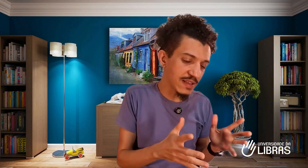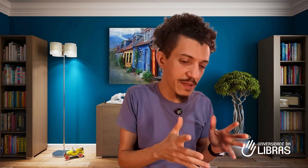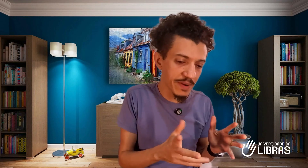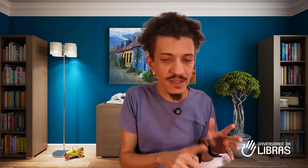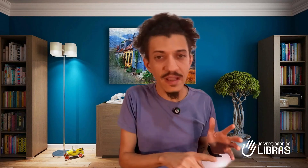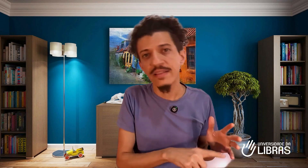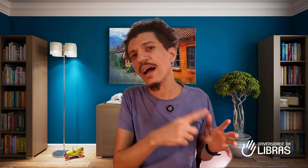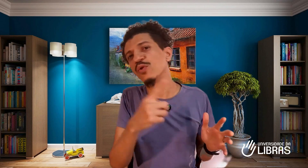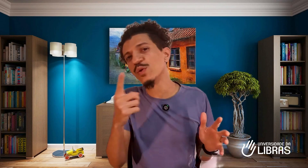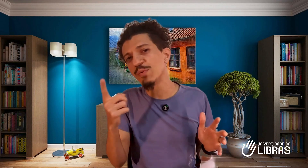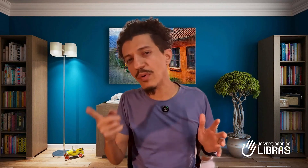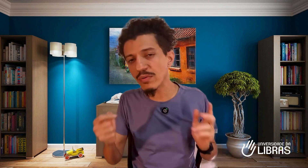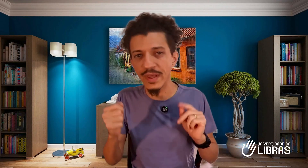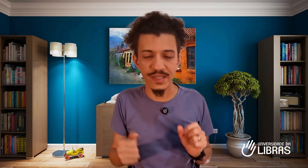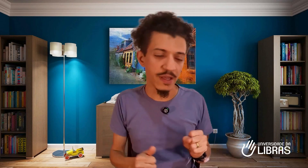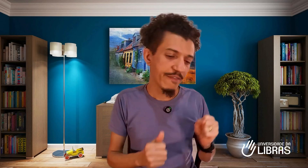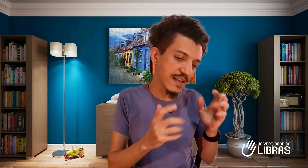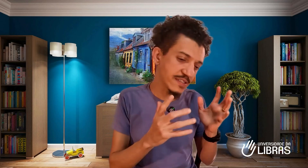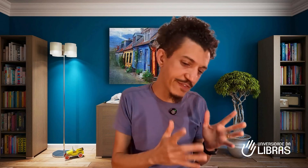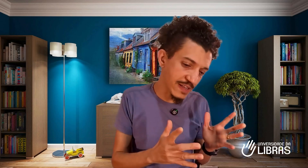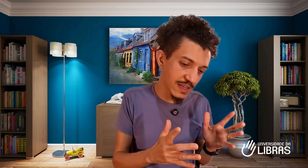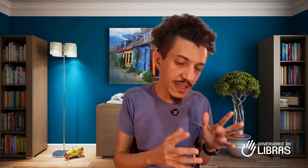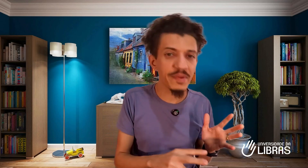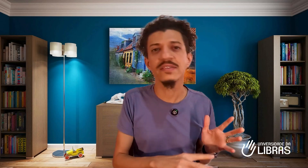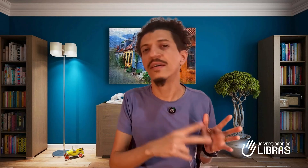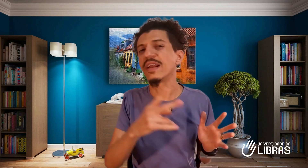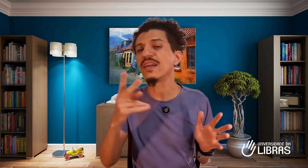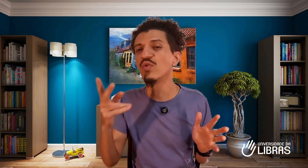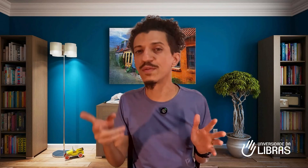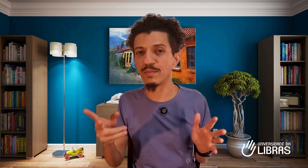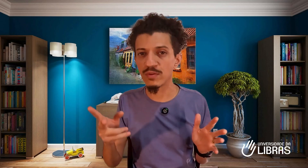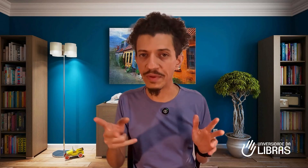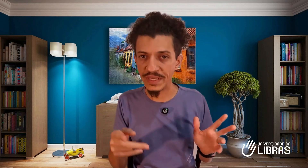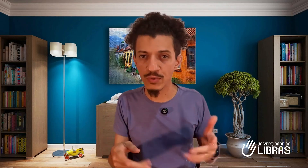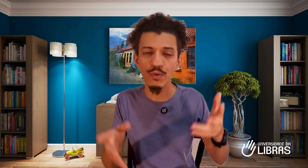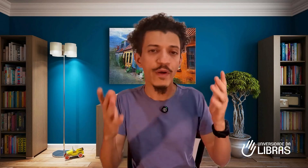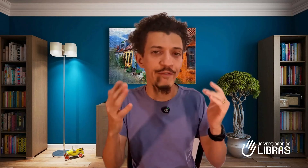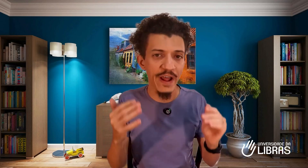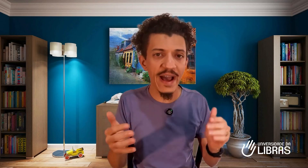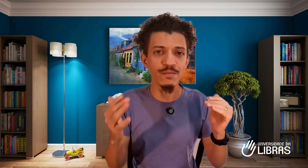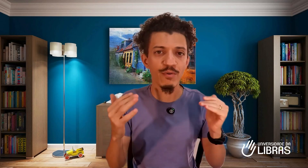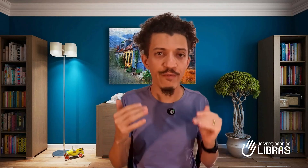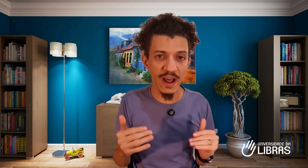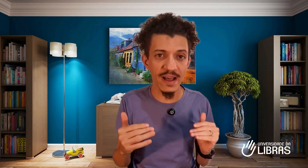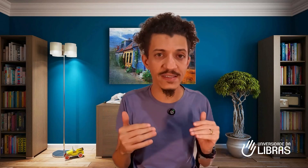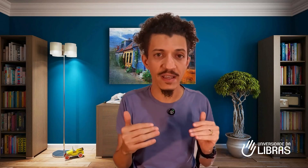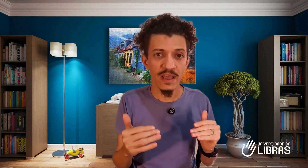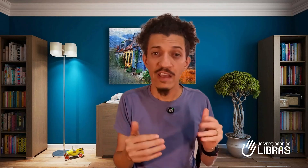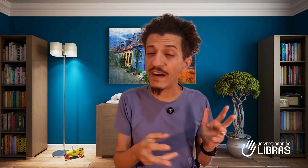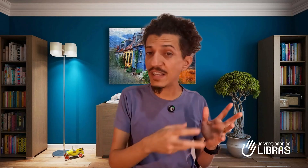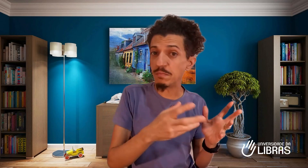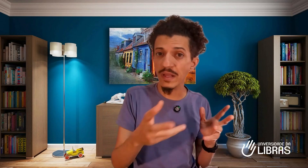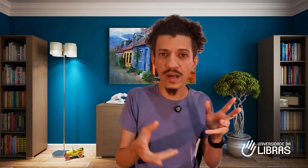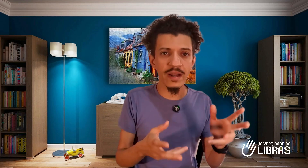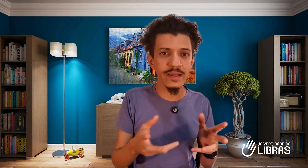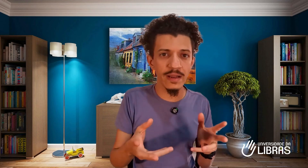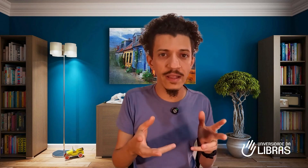Libras, traduz para o português. Faz a frase em Libras, traduz para o português. Tudo frase por frase e vai explicando aquilo ali.